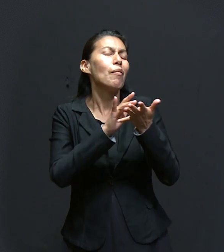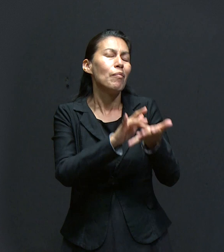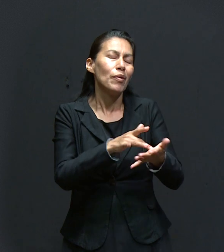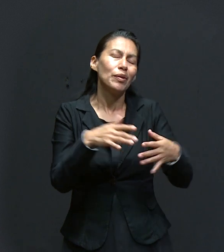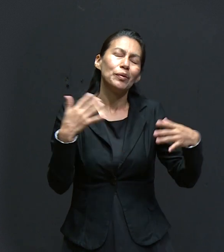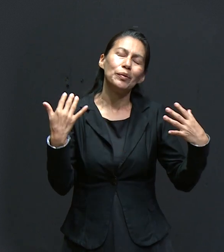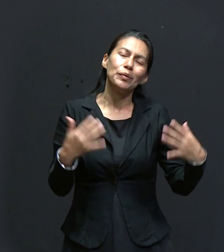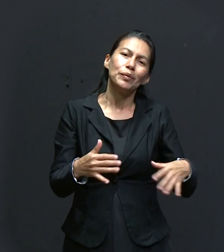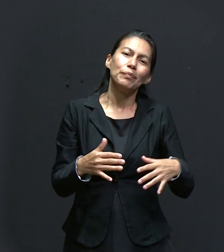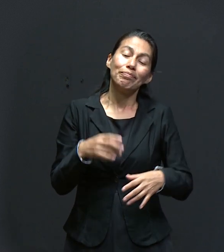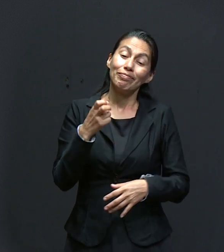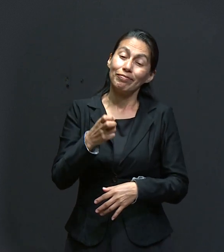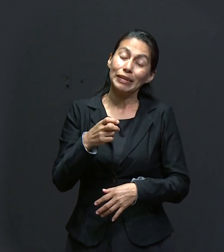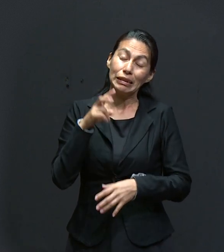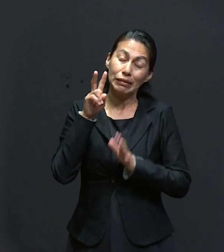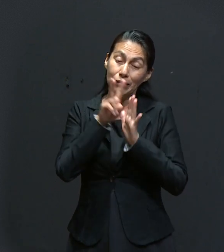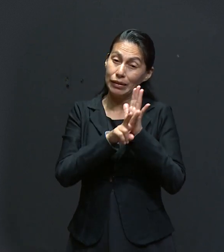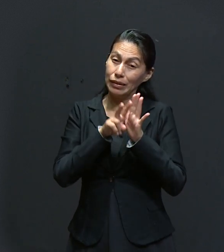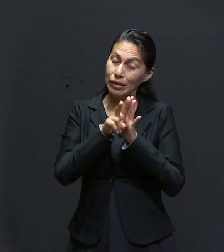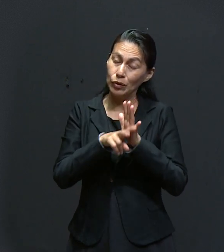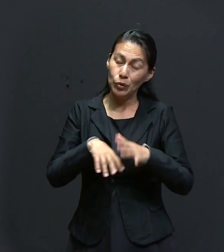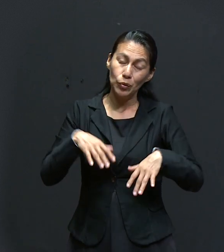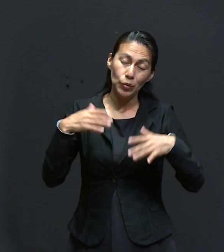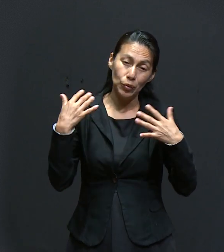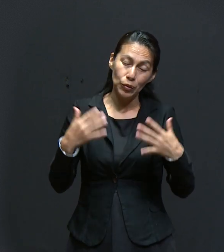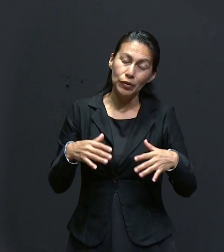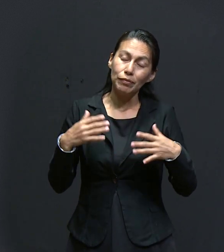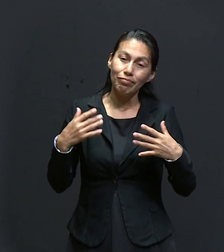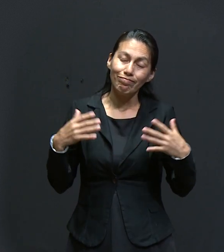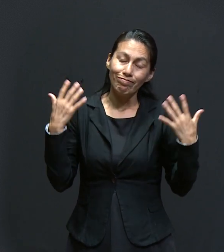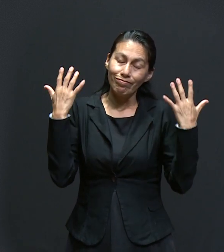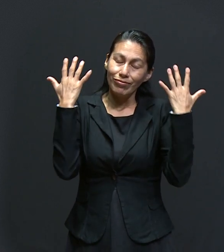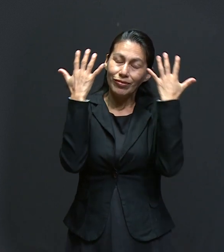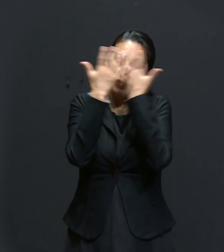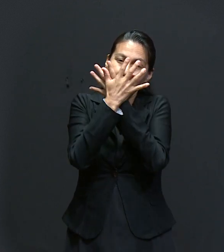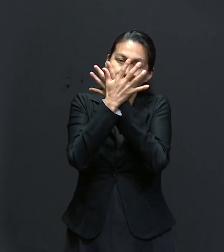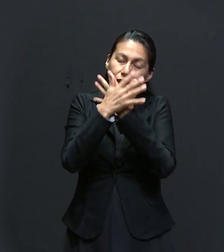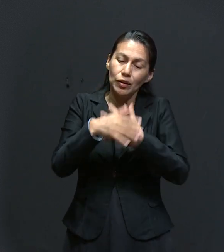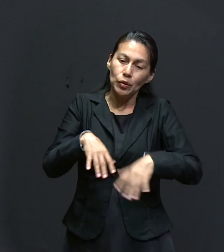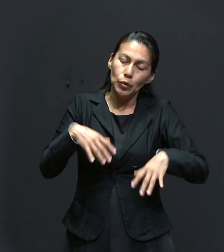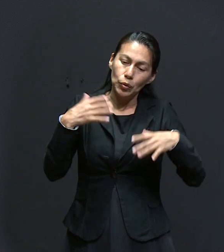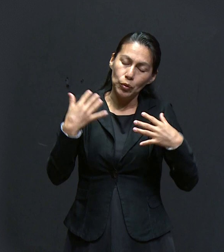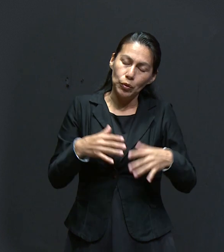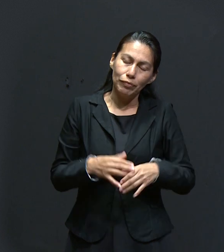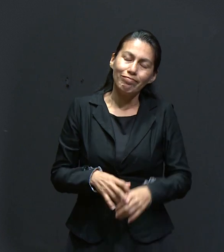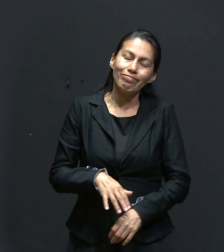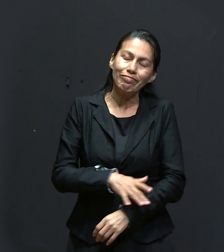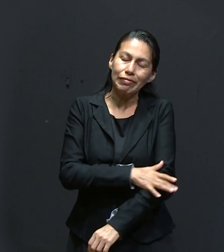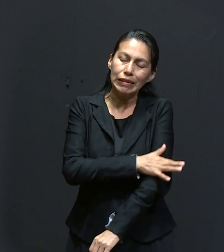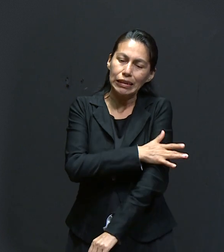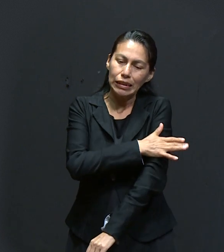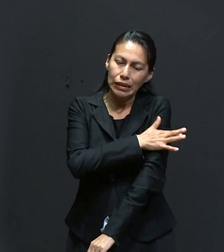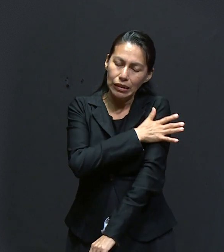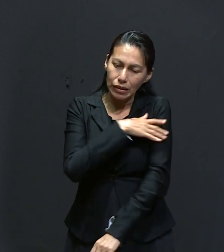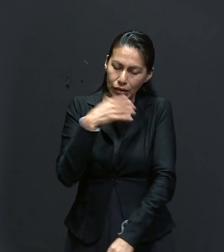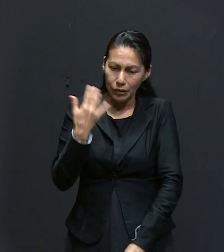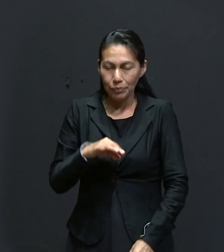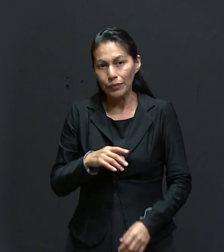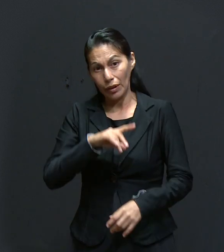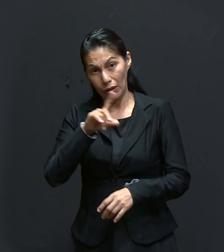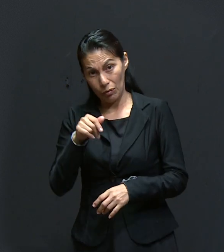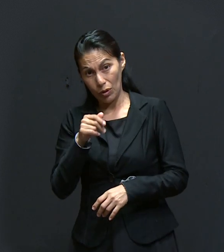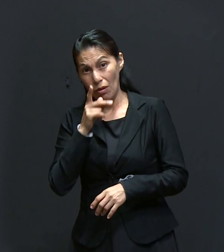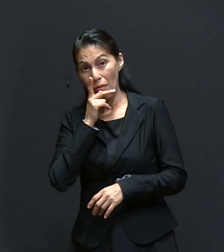vídeo tan impactante qué imágenes y al último viene el padrenuestro